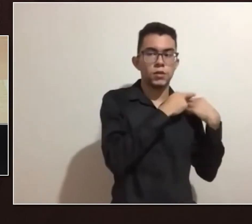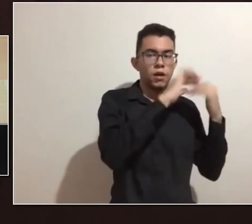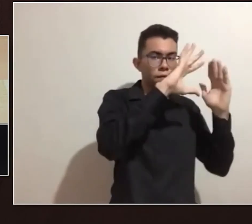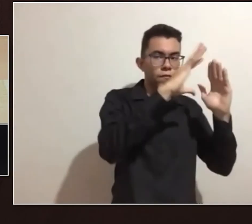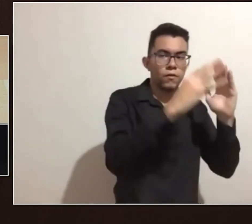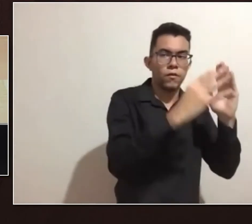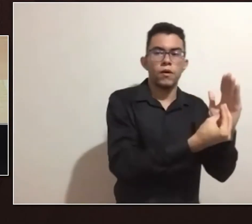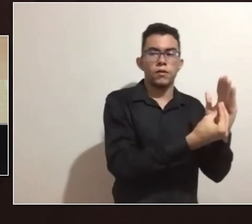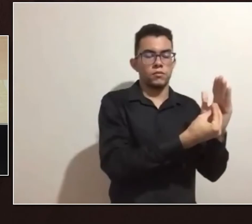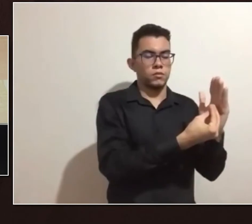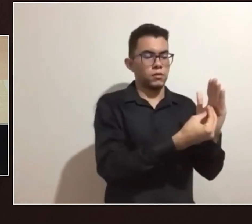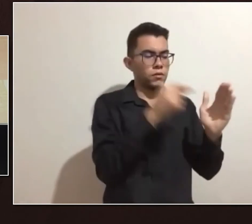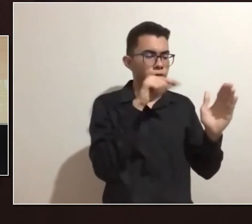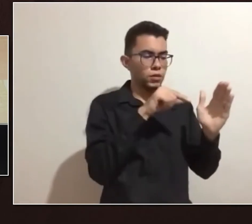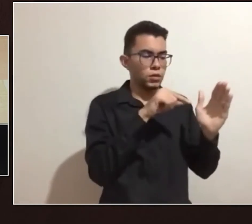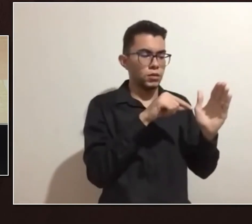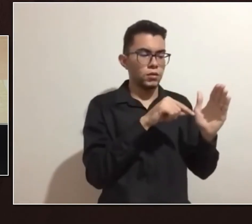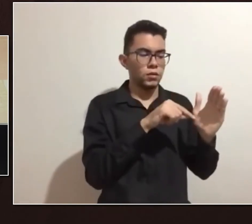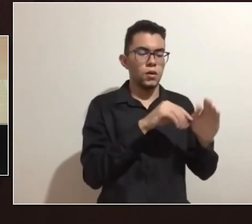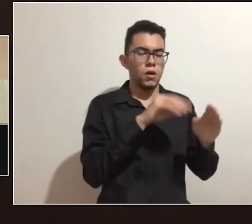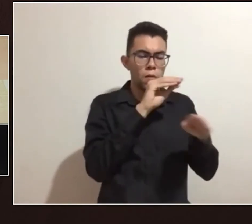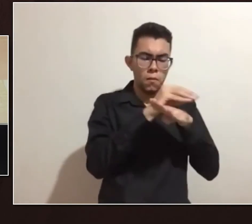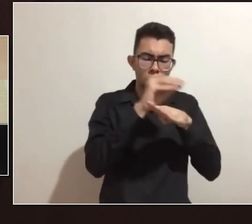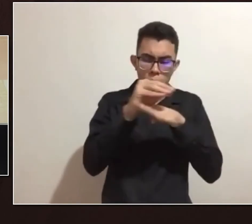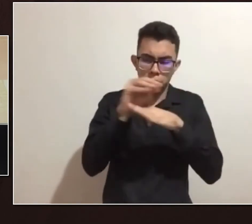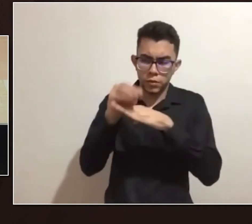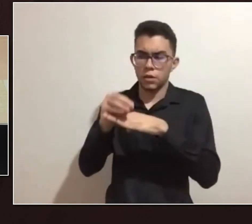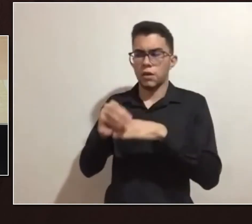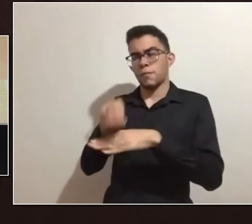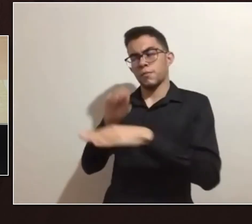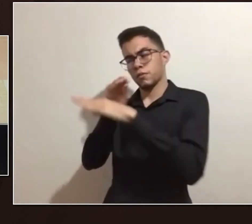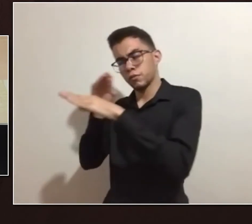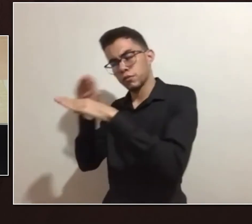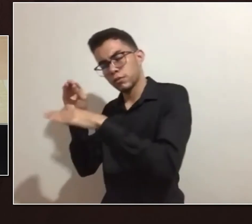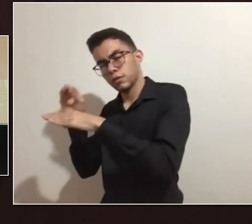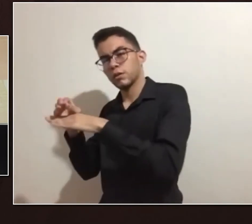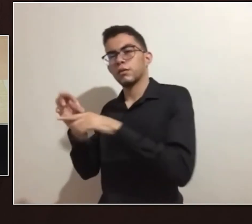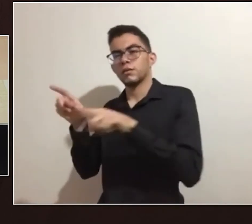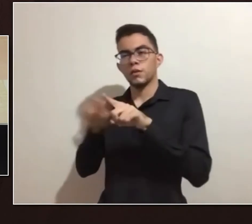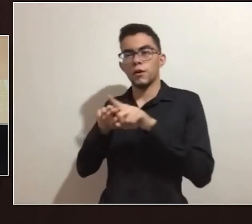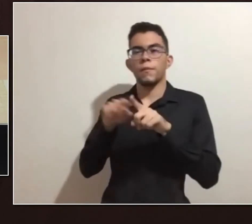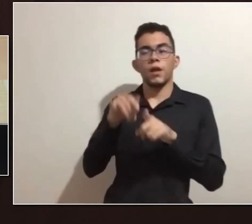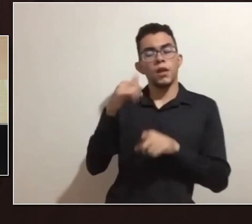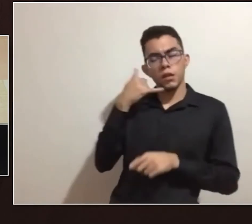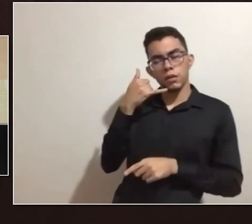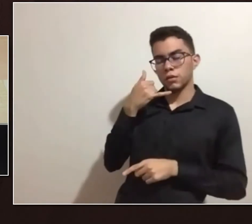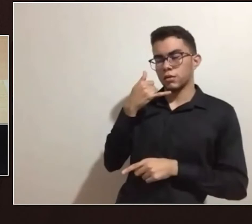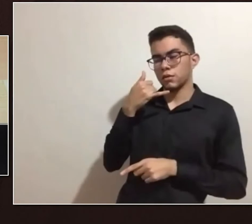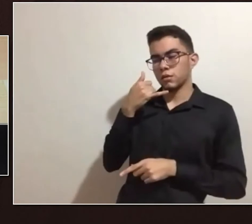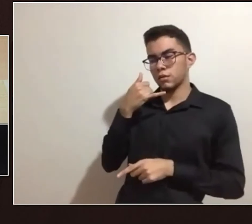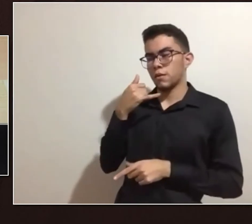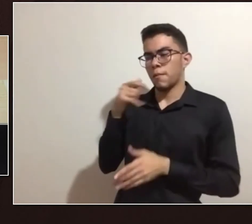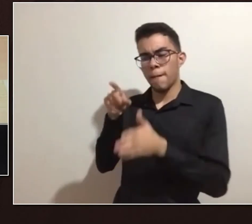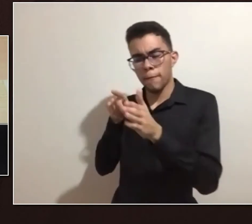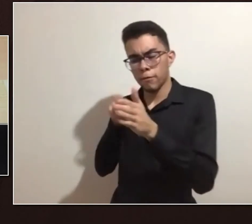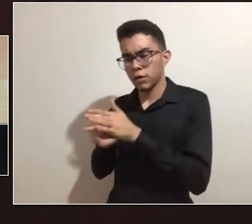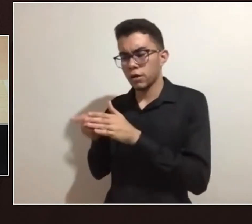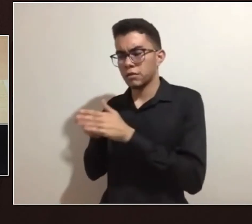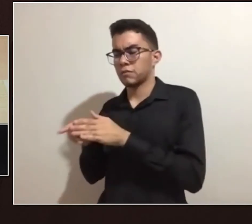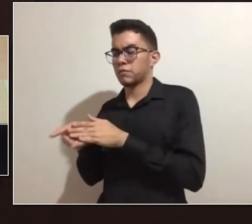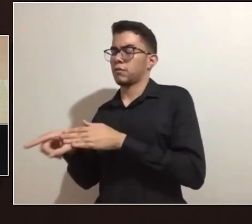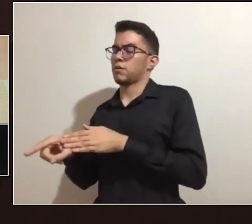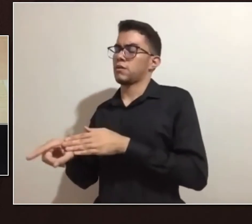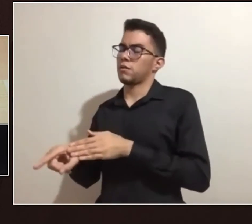uma central de acolhimento e distribuição para fazer contato com essas pessoas. E fazendo um contato